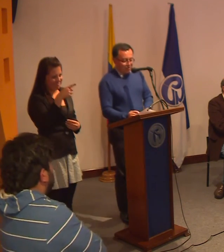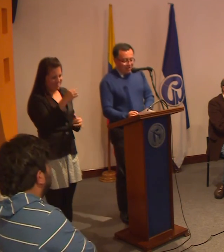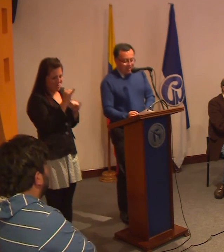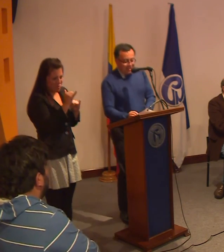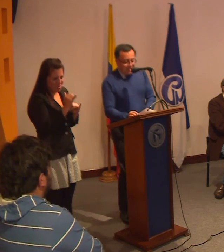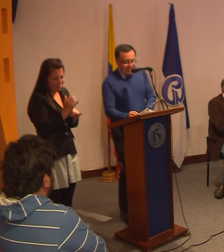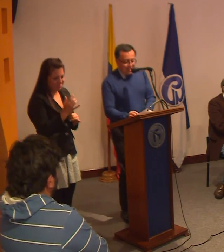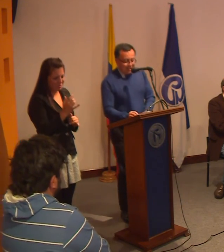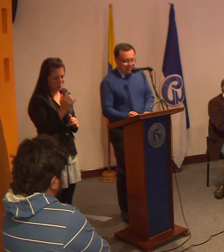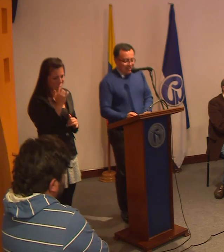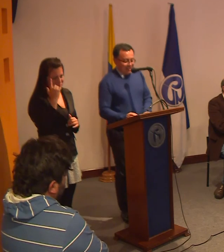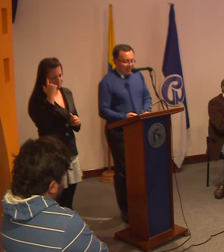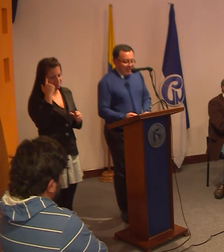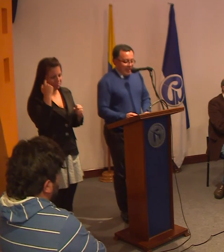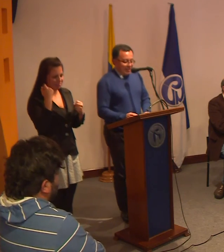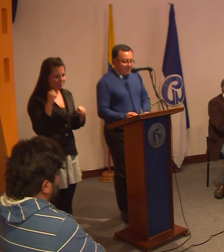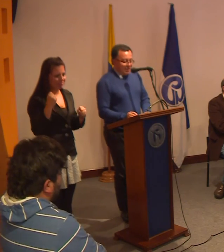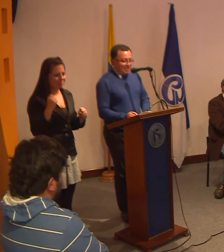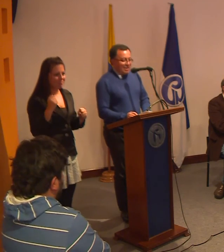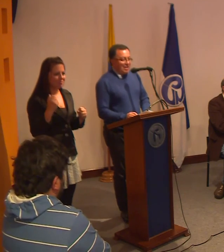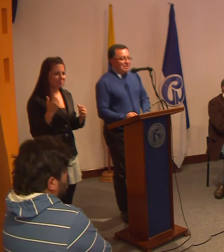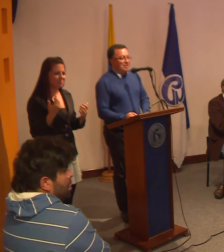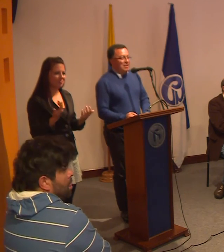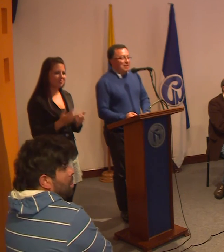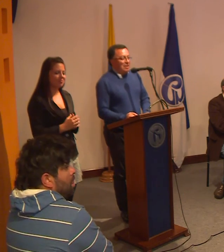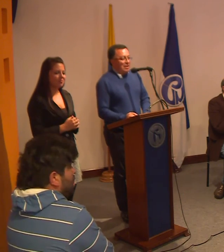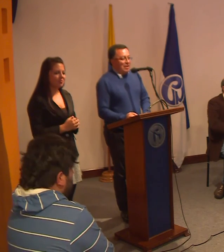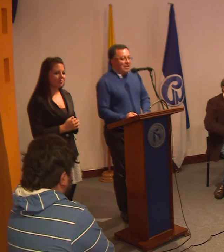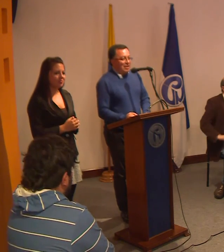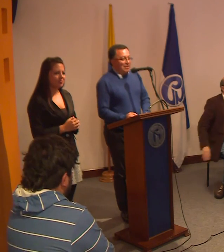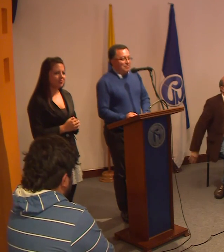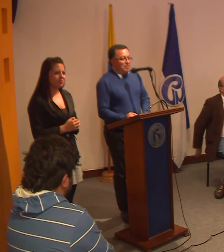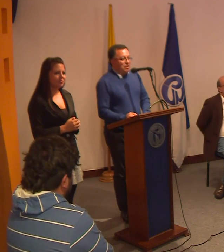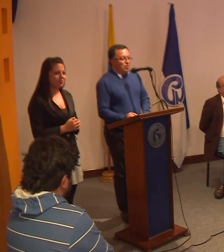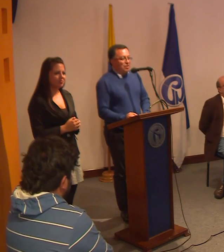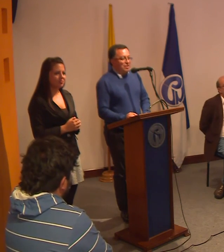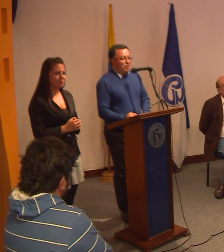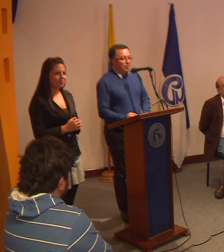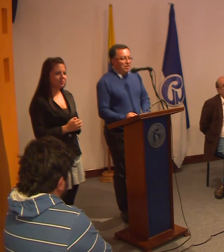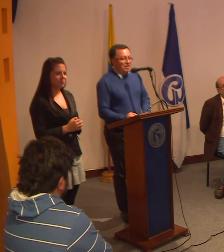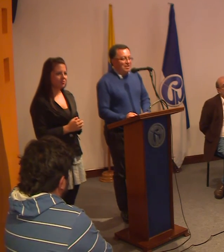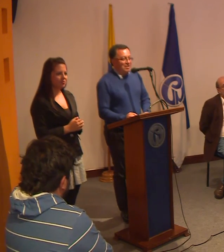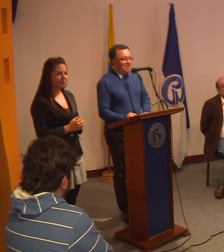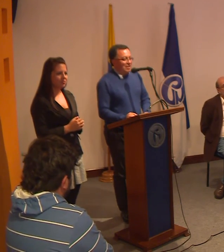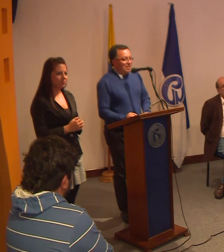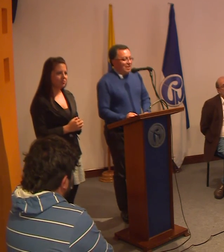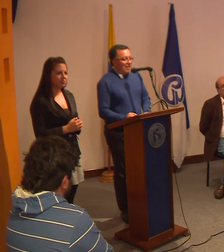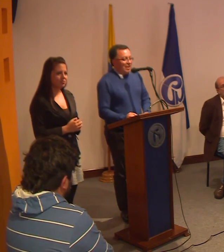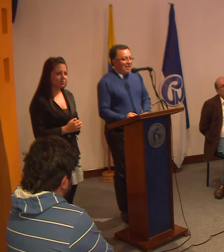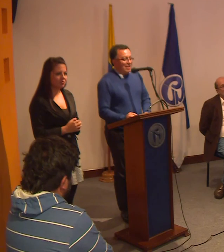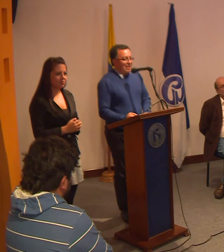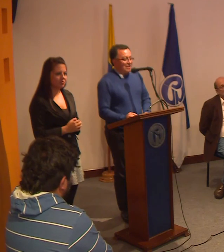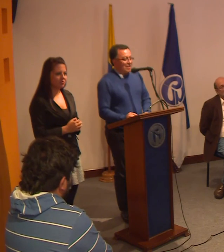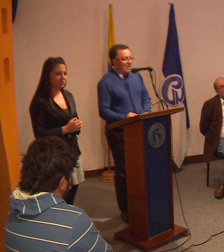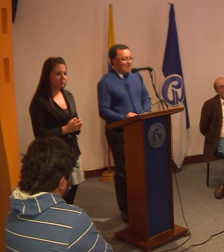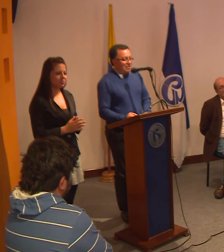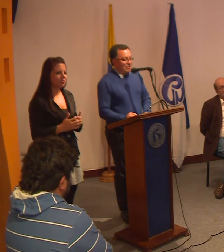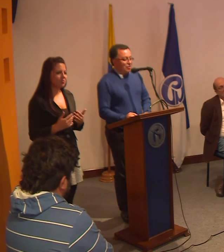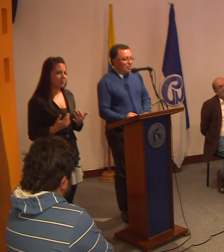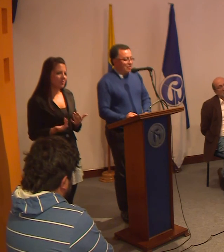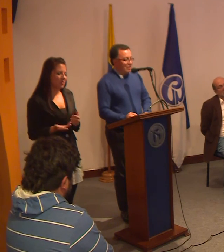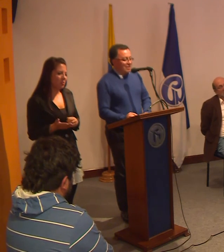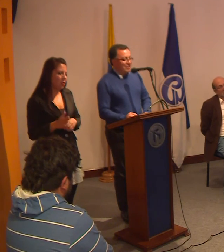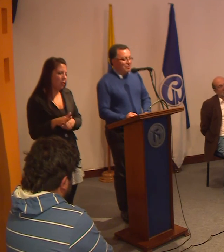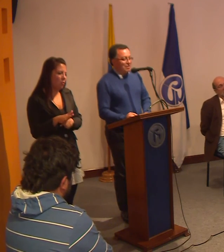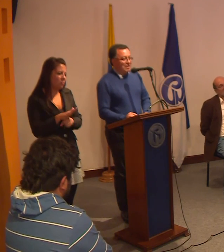preocupación cuando ante las adversas condiciones en las que